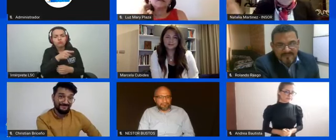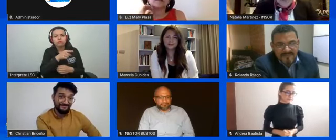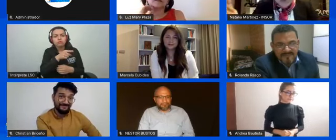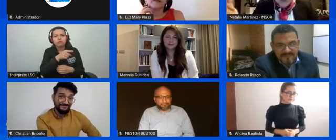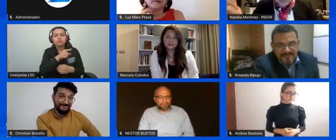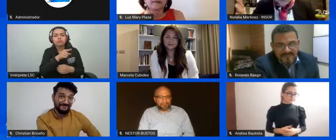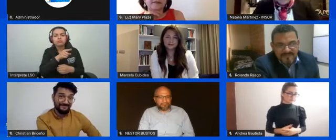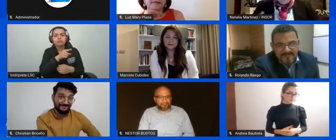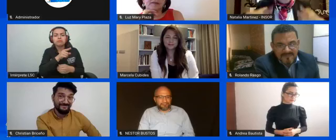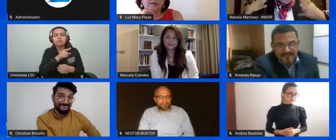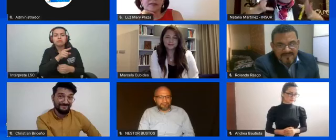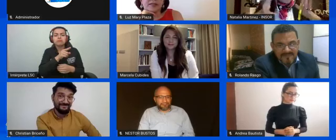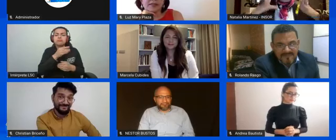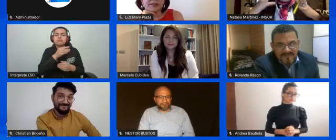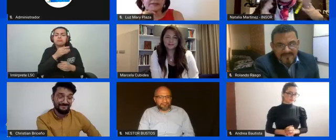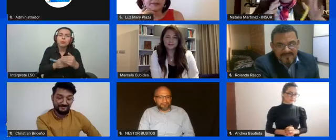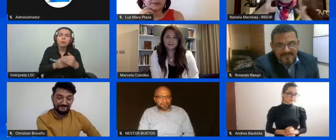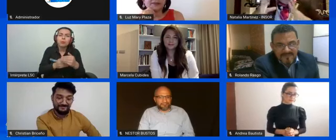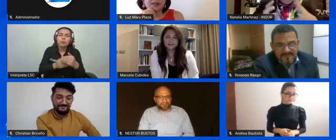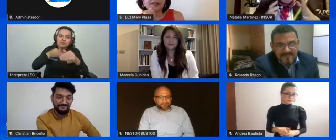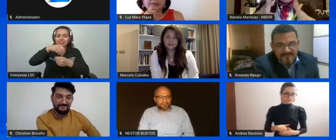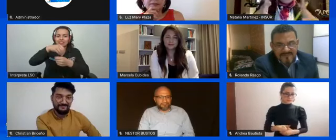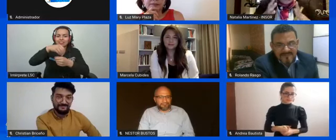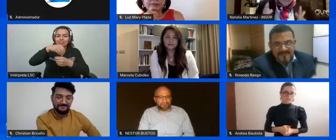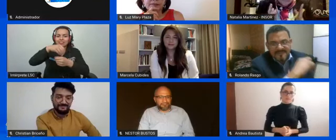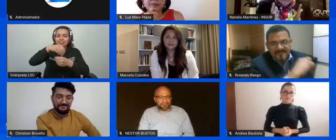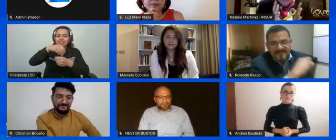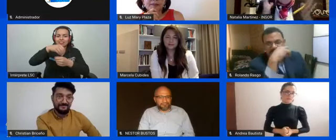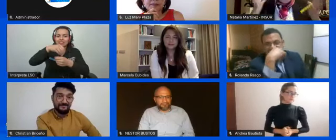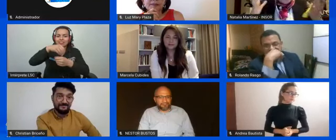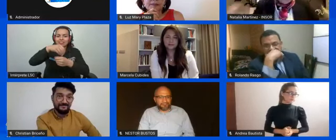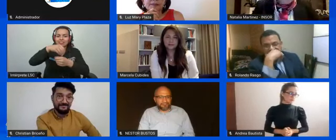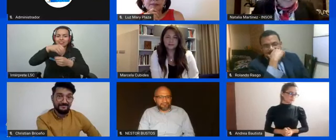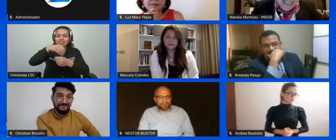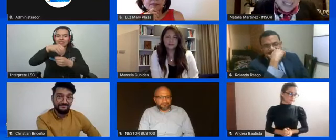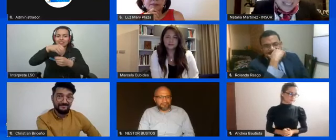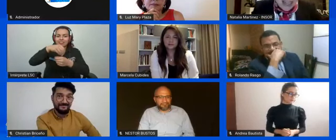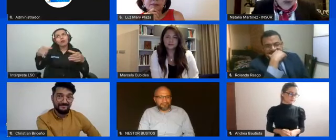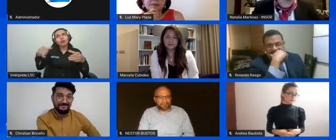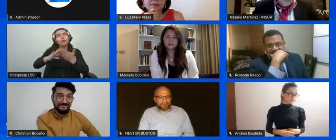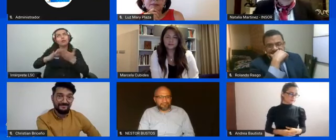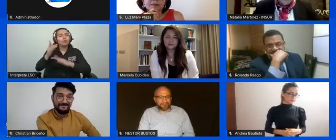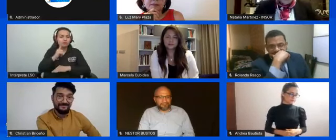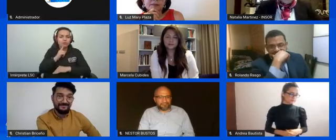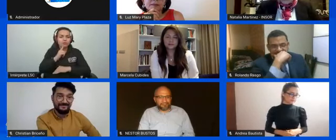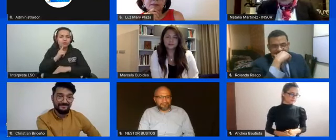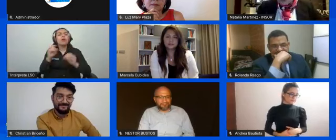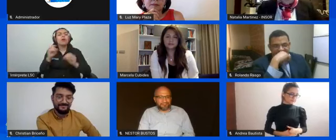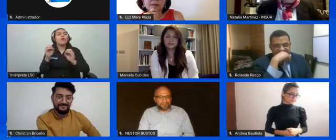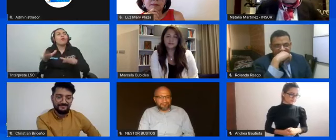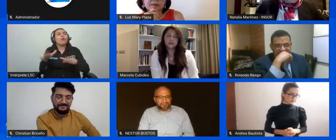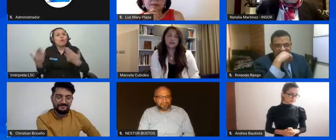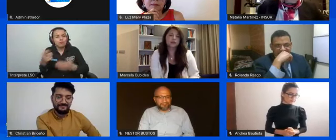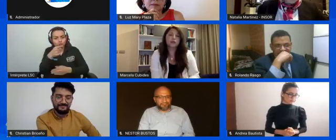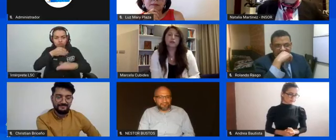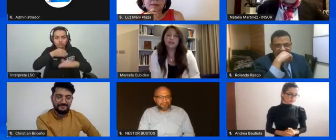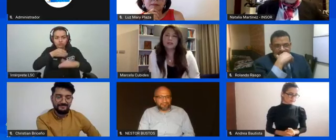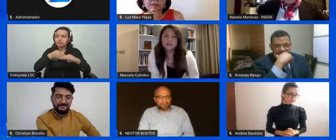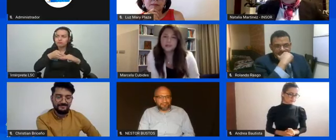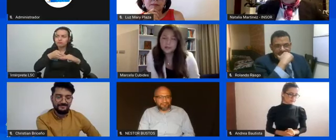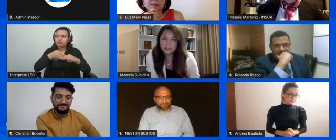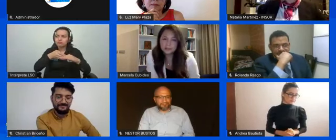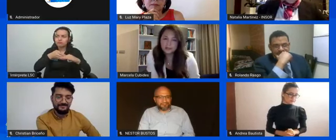¿Qué pensabas cuando llegaste y cómo fueron esos primeros meses de llegada y qué apuestas te trazaste como directora del instituto? Bueno,